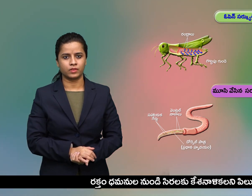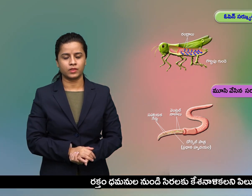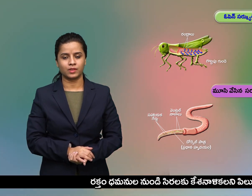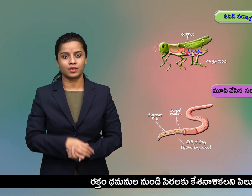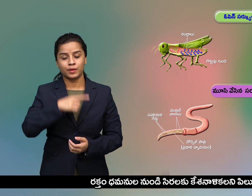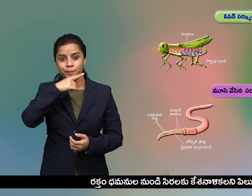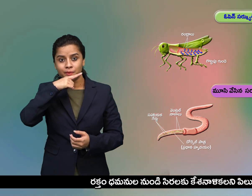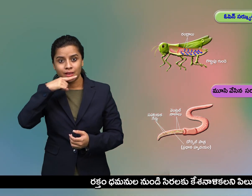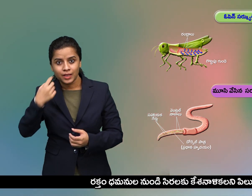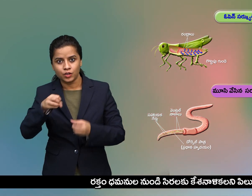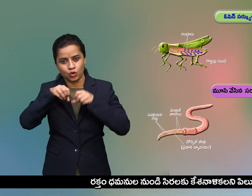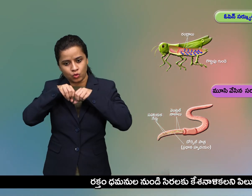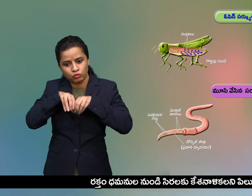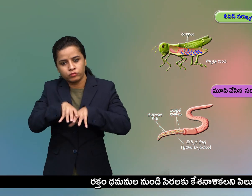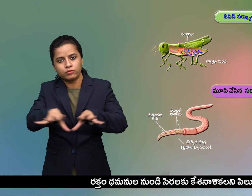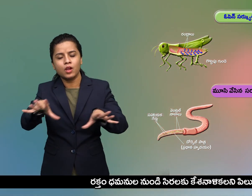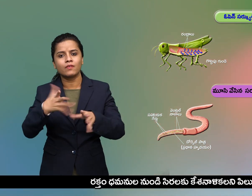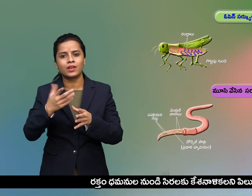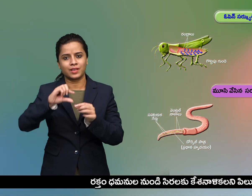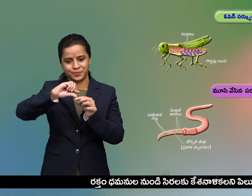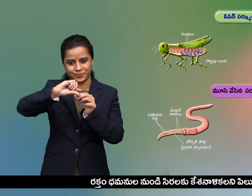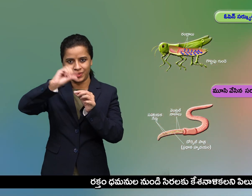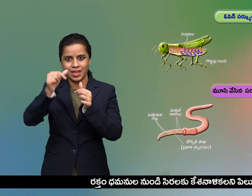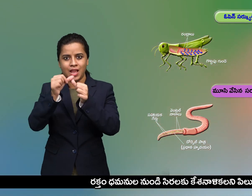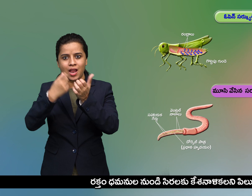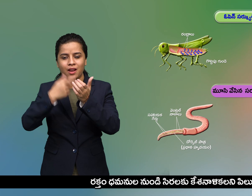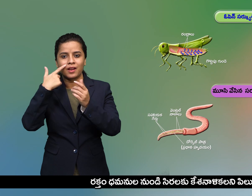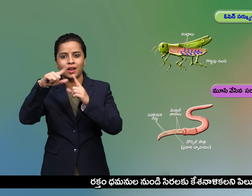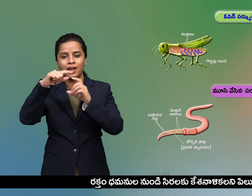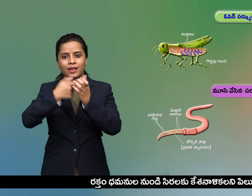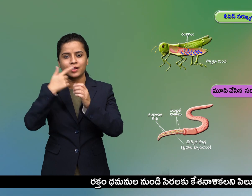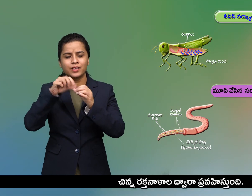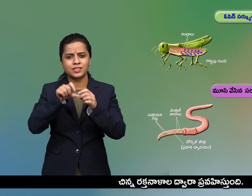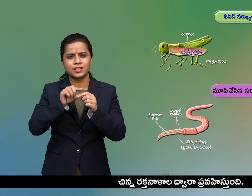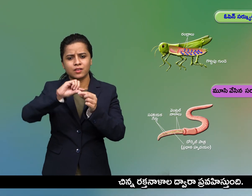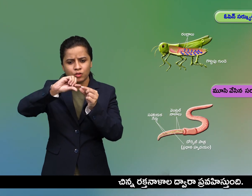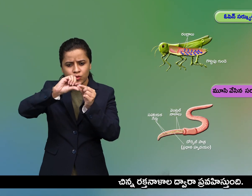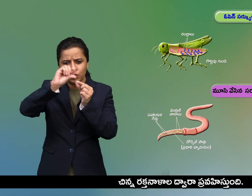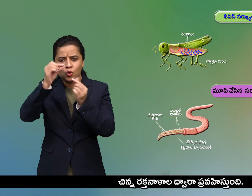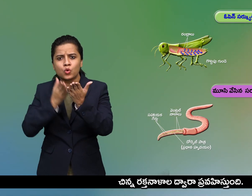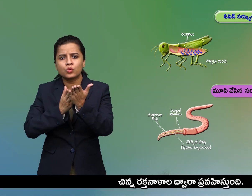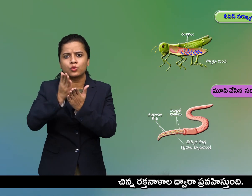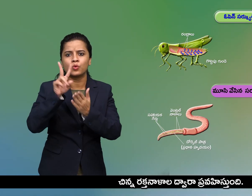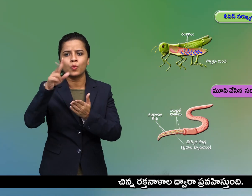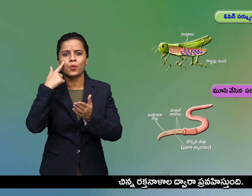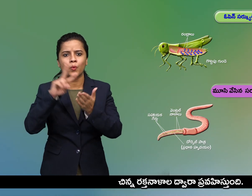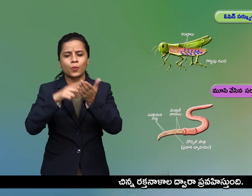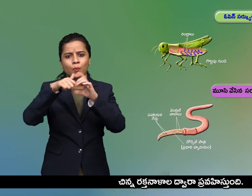రక్తం ధమనుల నుండి సిరలకు, కేశనాళికలని పిలువబడే చిన్న రక్తనాళాల ద్వారా